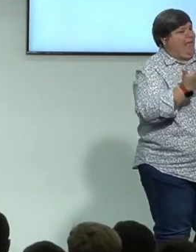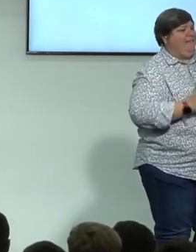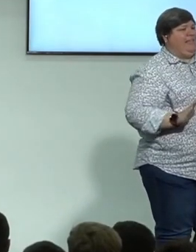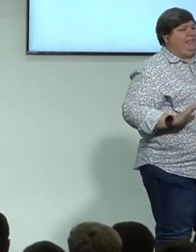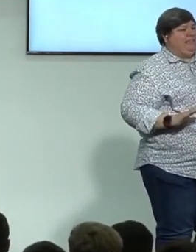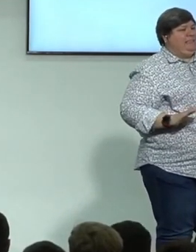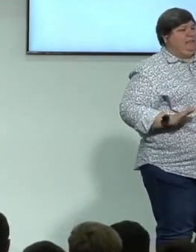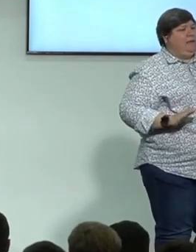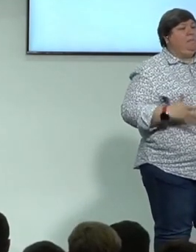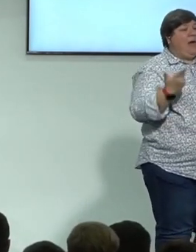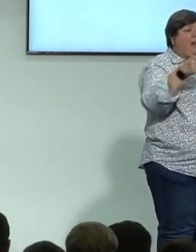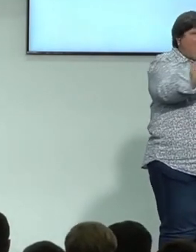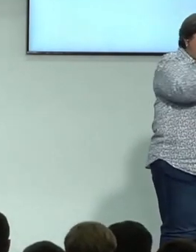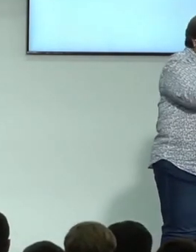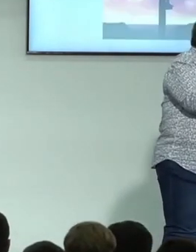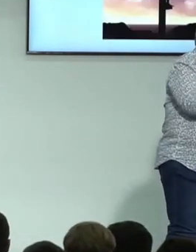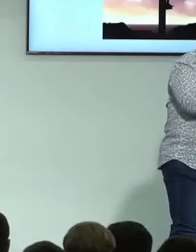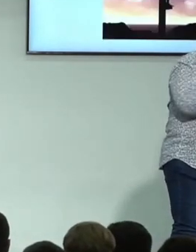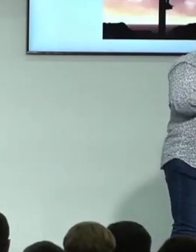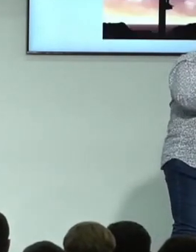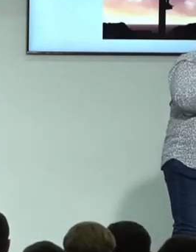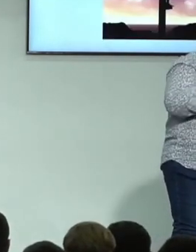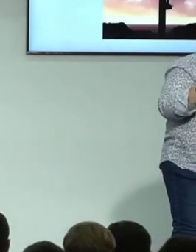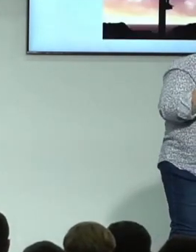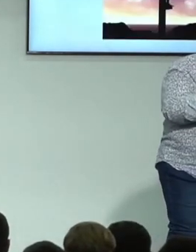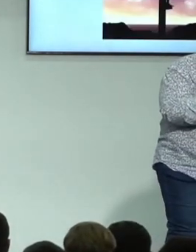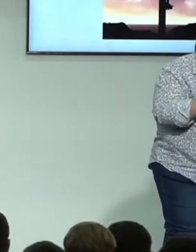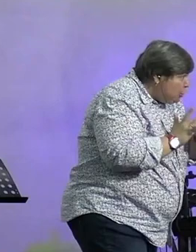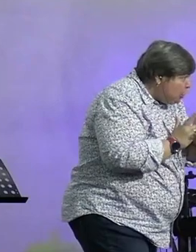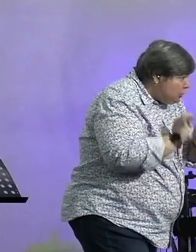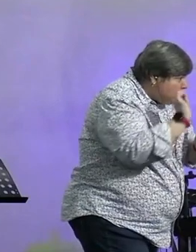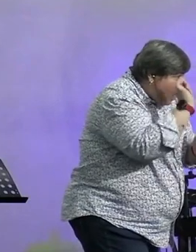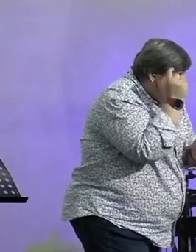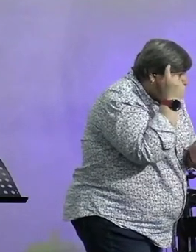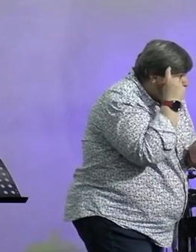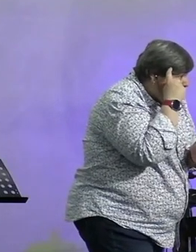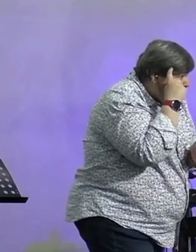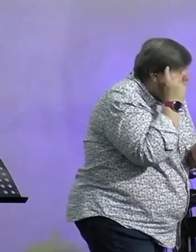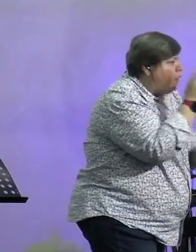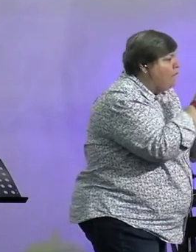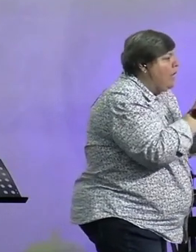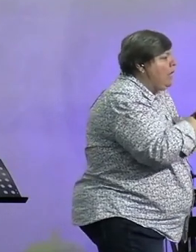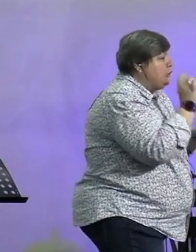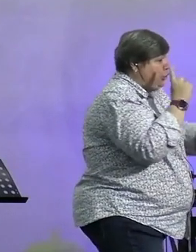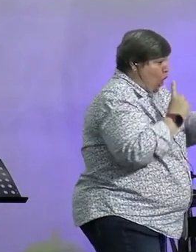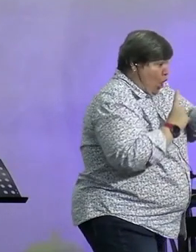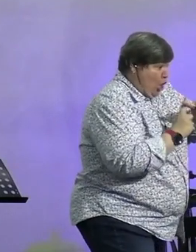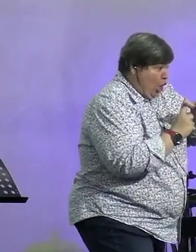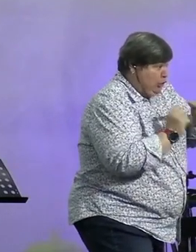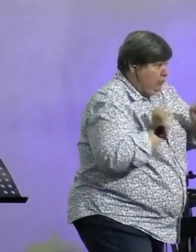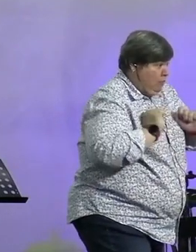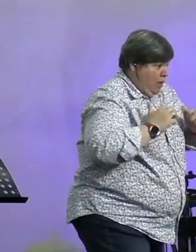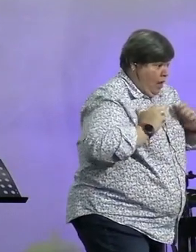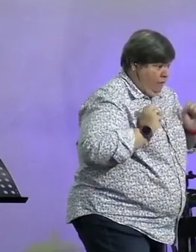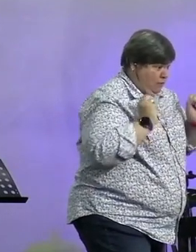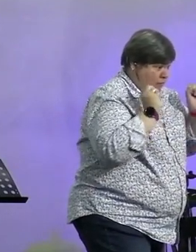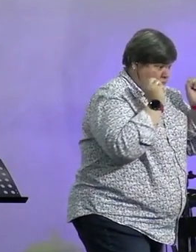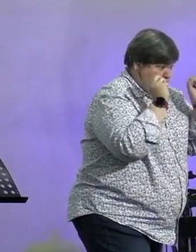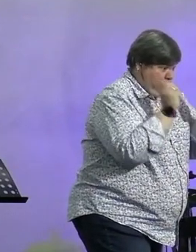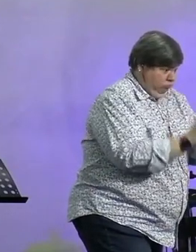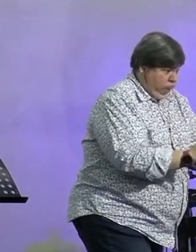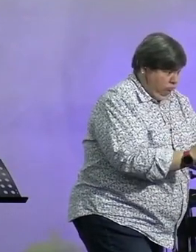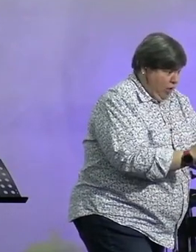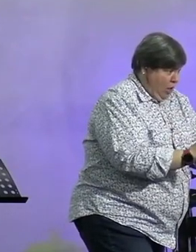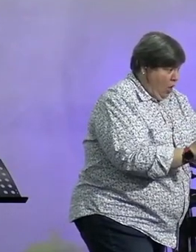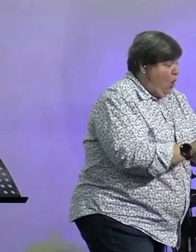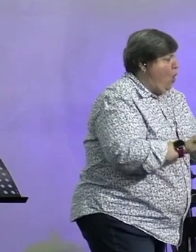Maar dis 'n pad wat ek en jy moet kies. Ek en jy moet kies om 'n Jesusgesindheid te hê. Ek en jy moet by die kruis van die Here Jesus kom en dit in my lewe wat nog nie lyk